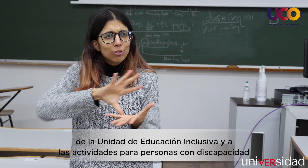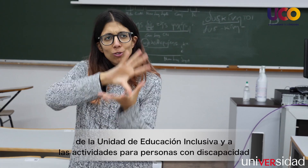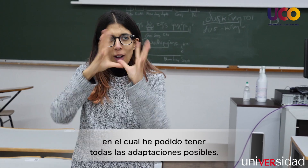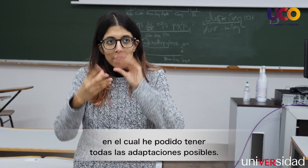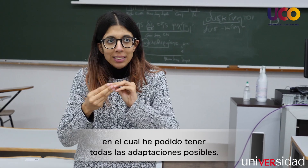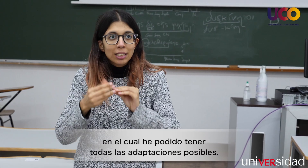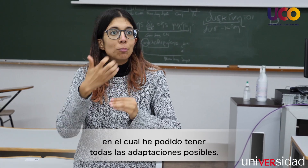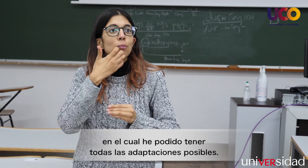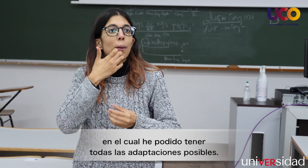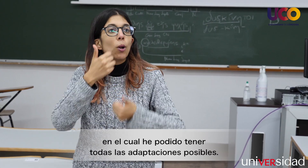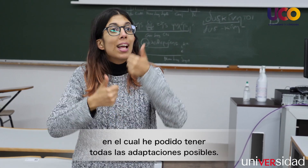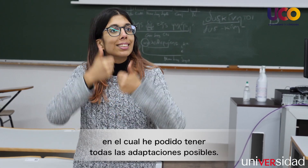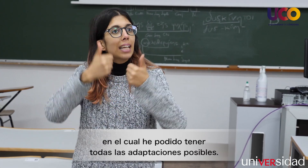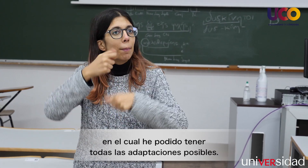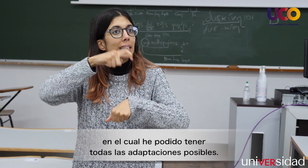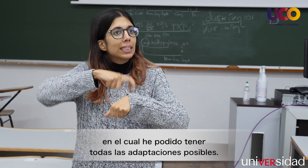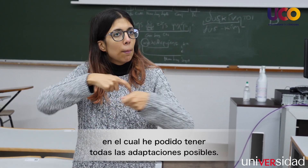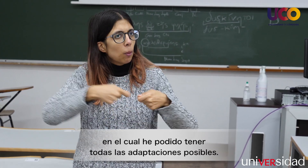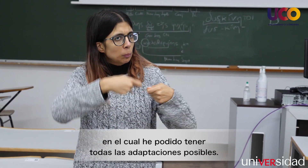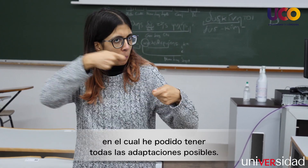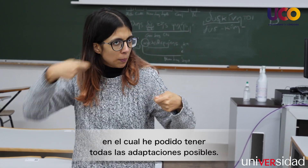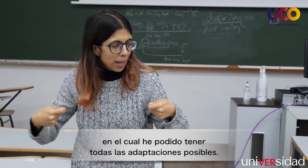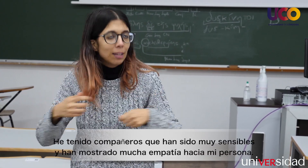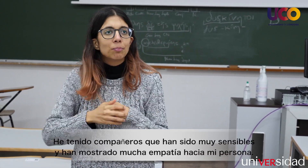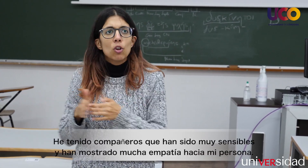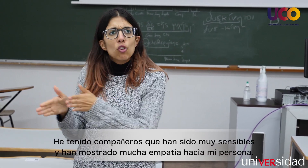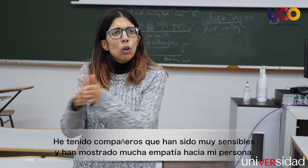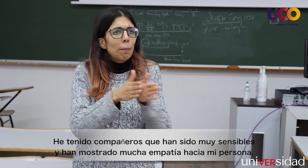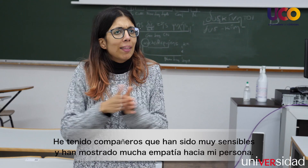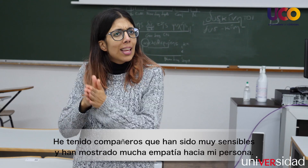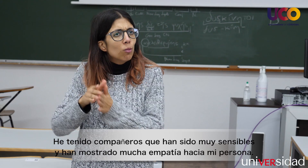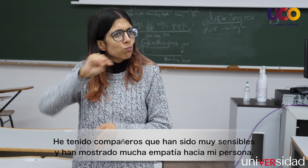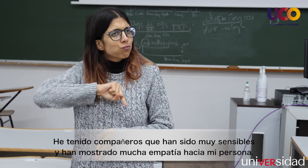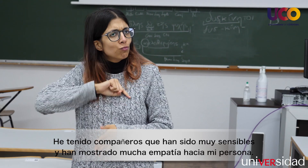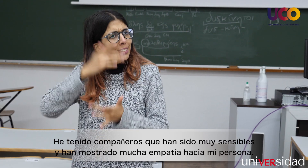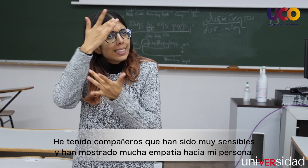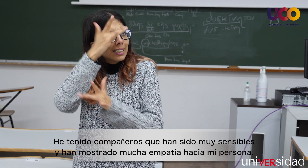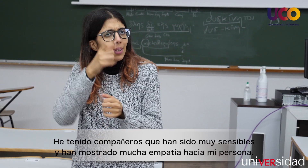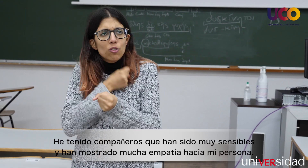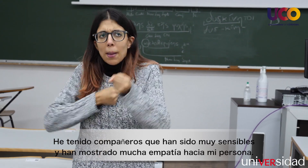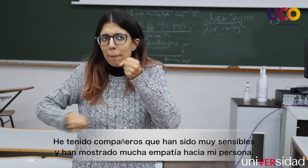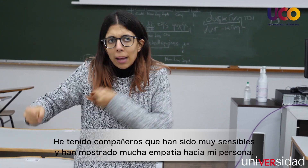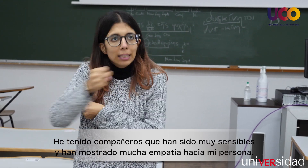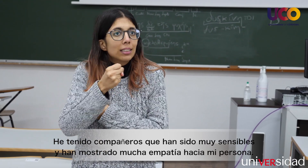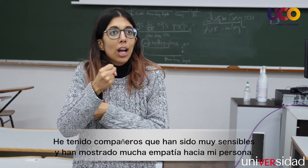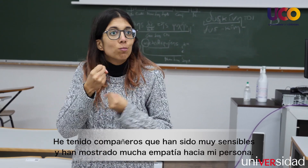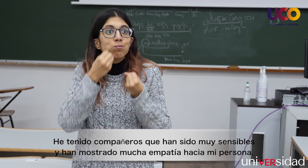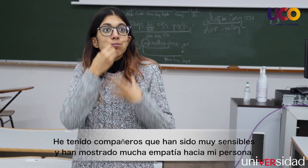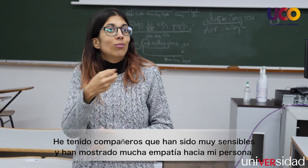discapacidad, en el cual yo he podido tener todas las adaptaciones posibles. He tenido compañeros que, bueno, han sido muy sensibles y han mostrado